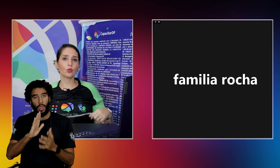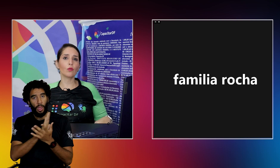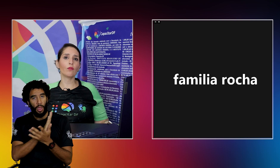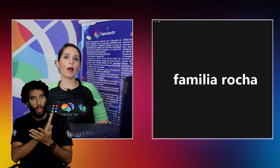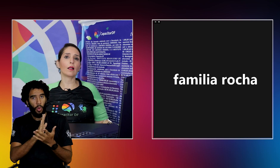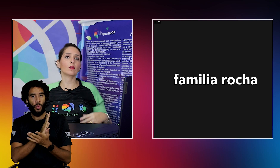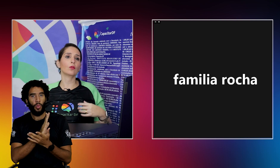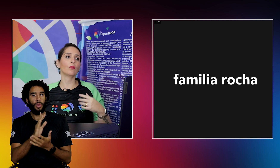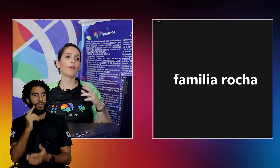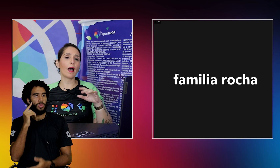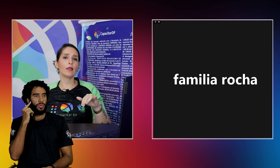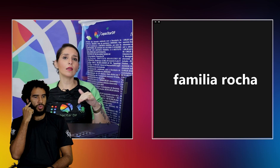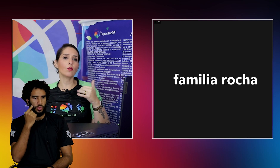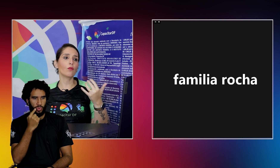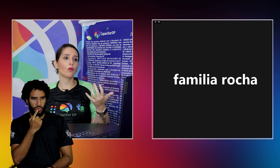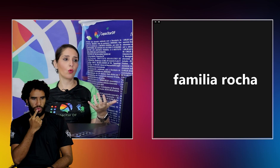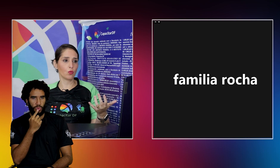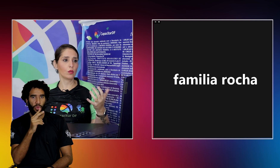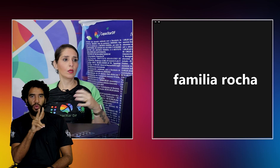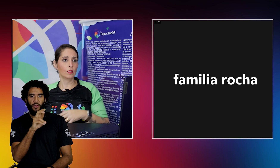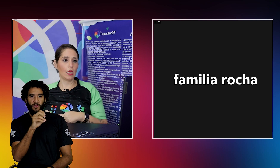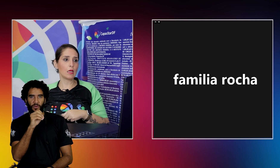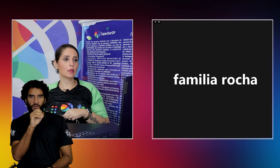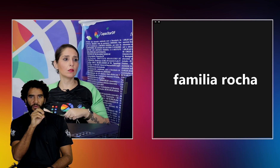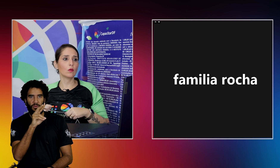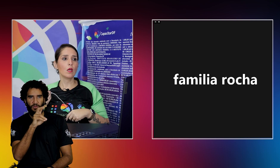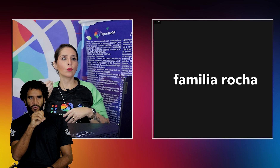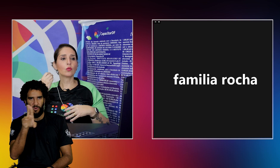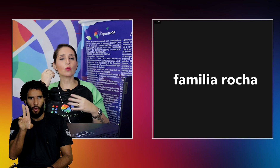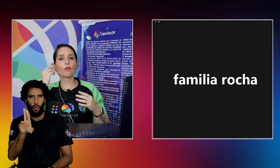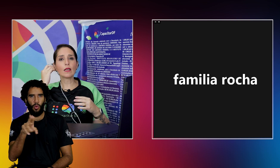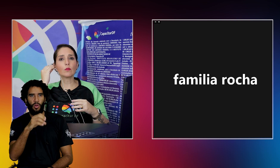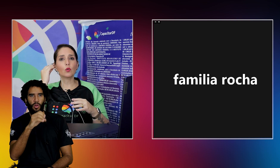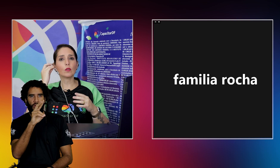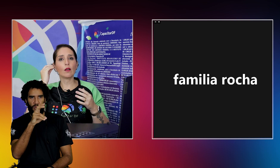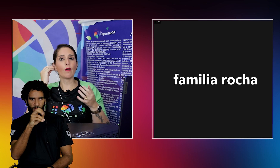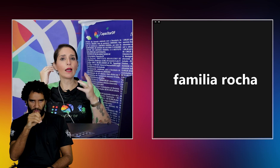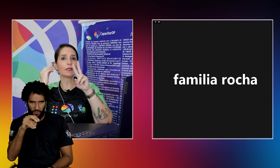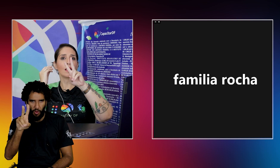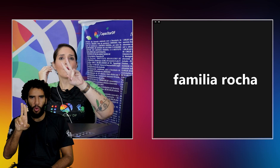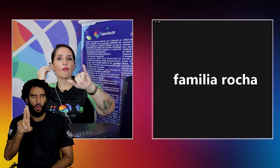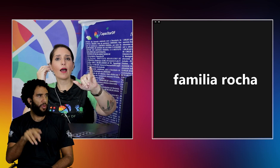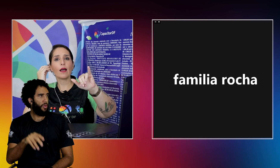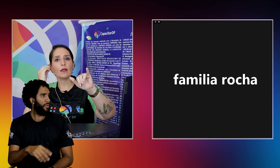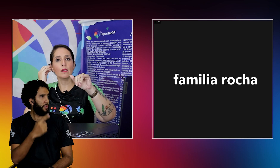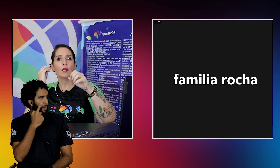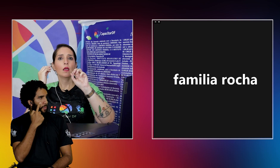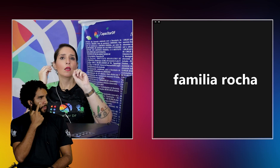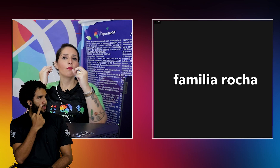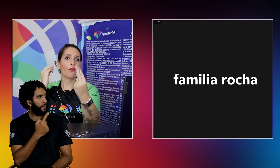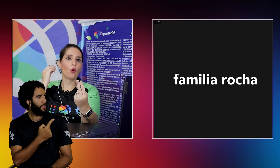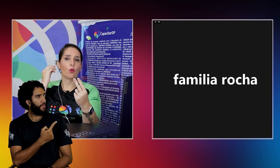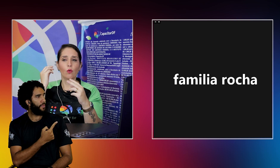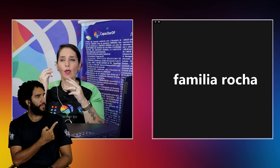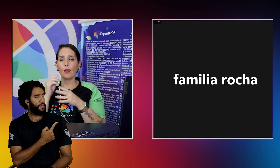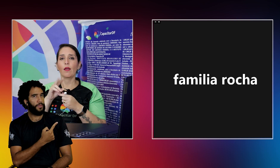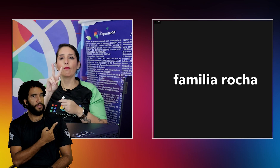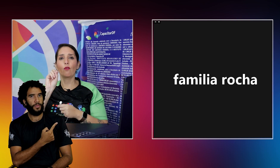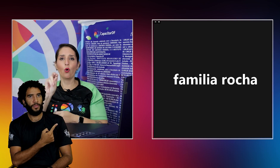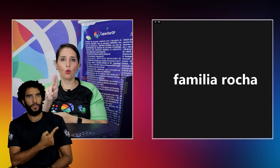que o surdo fala do vai e o voo, não é isso? O surdo Aham. faz muito, ele faz vai e